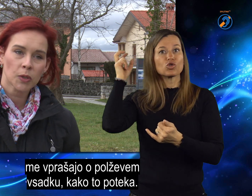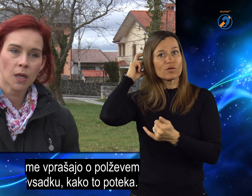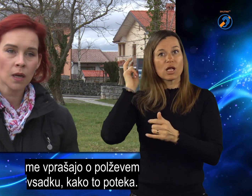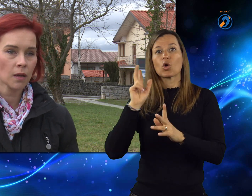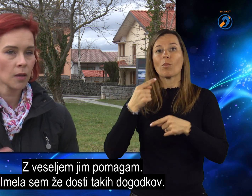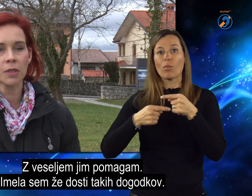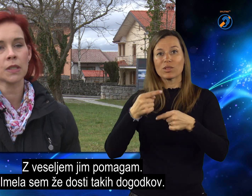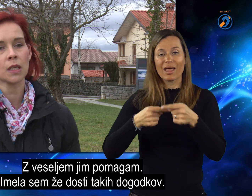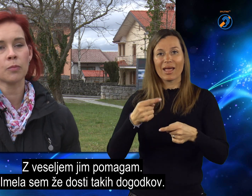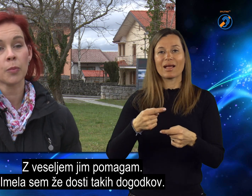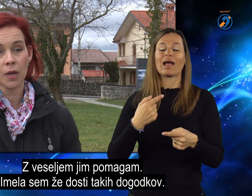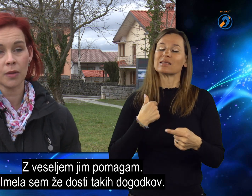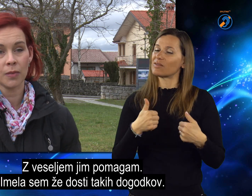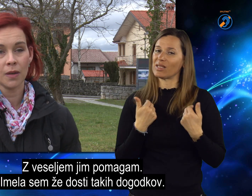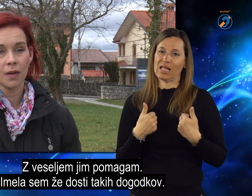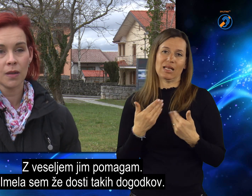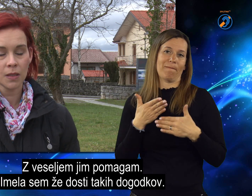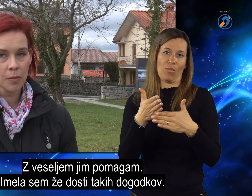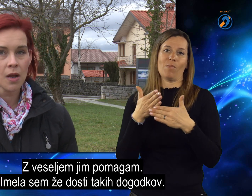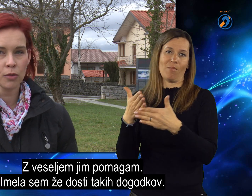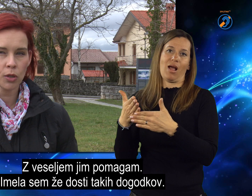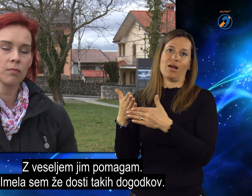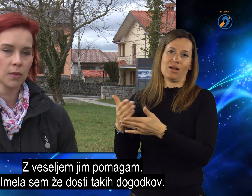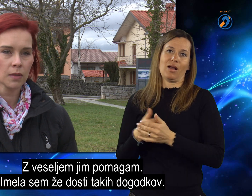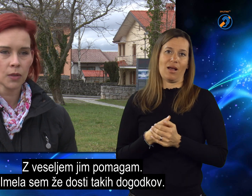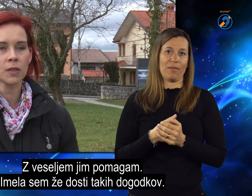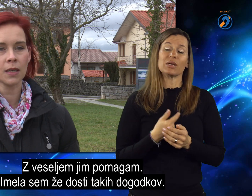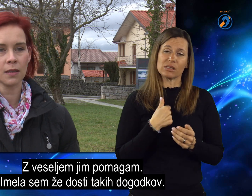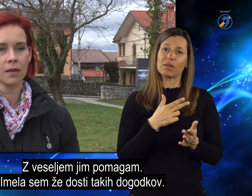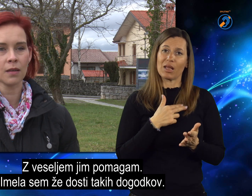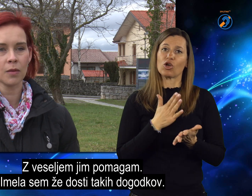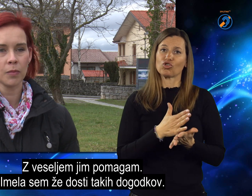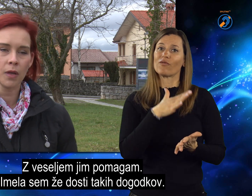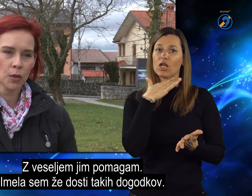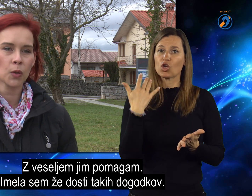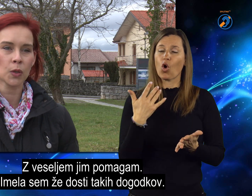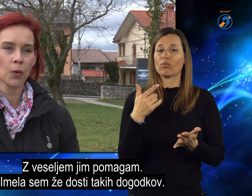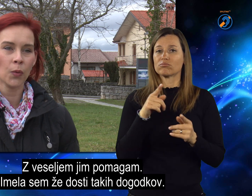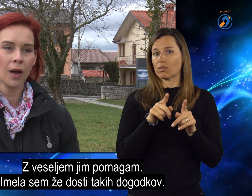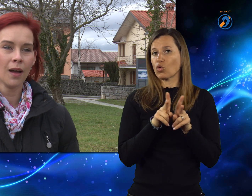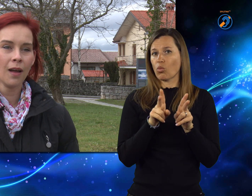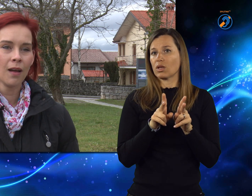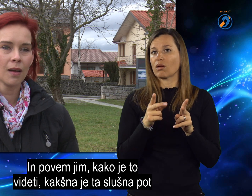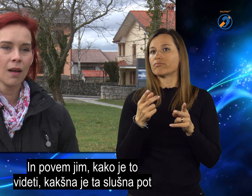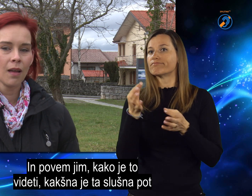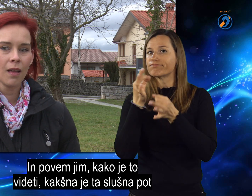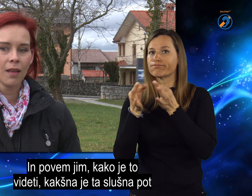kako to poteka, jim se želim pomagam. Sem imela še dosti takih dogodkov.